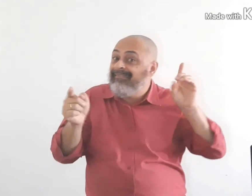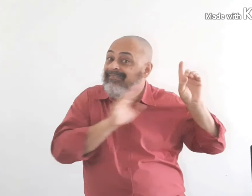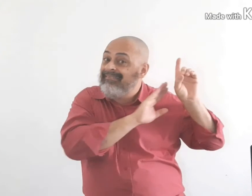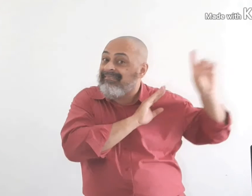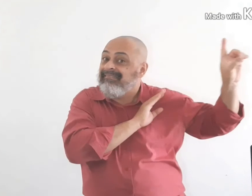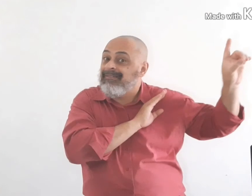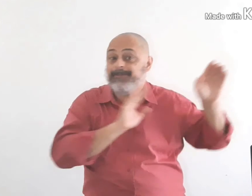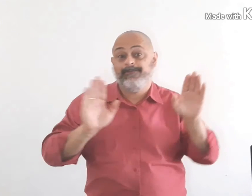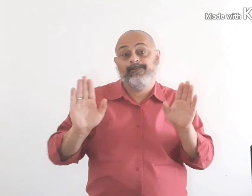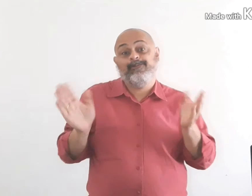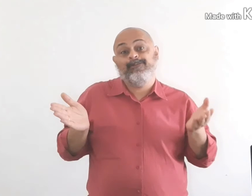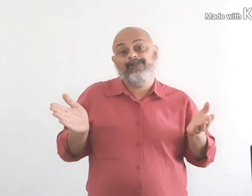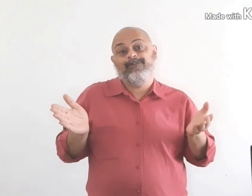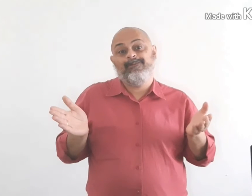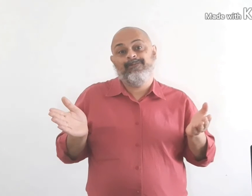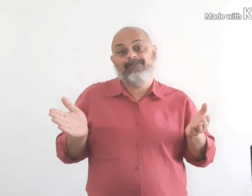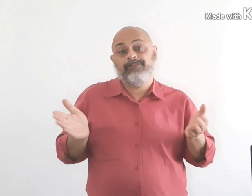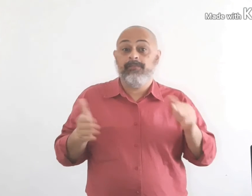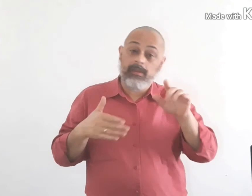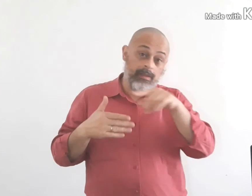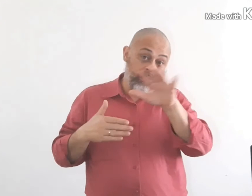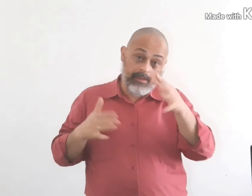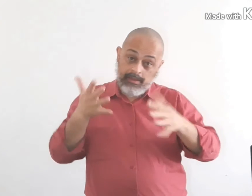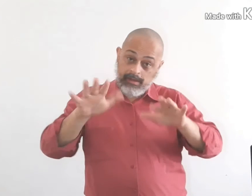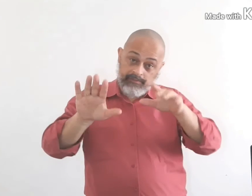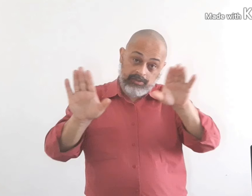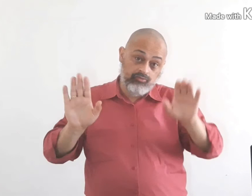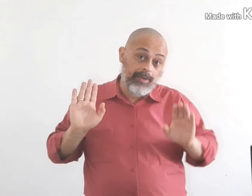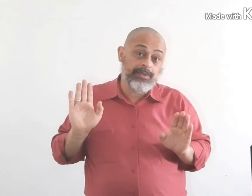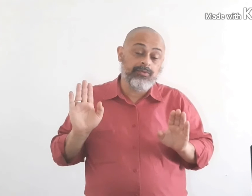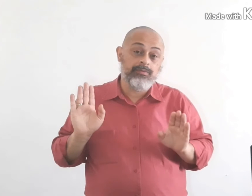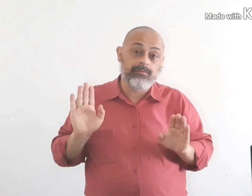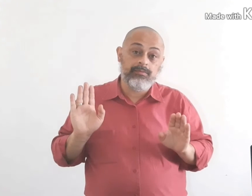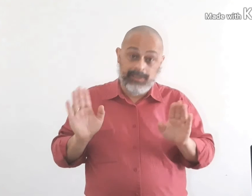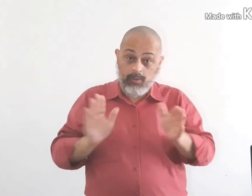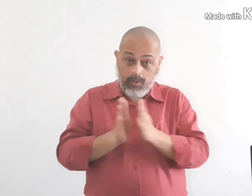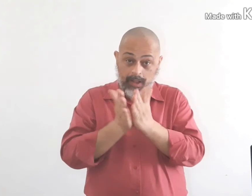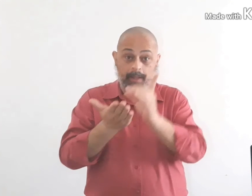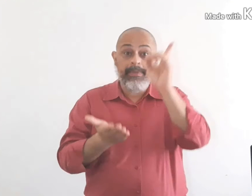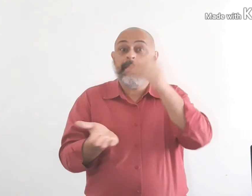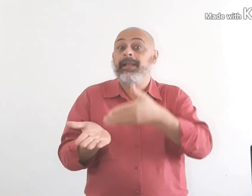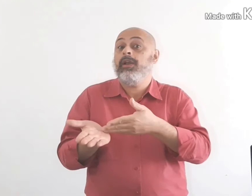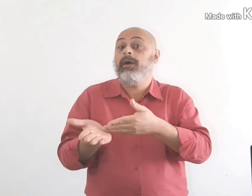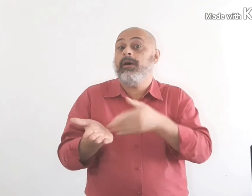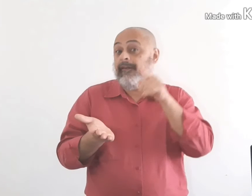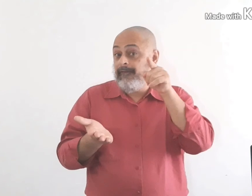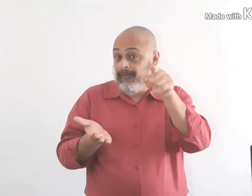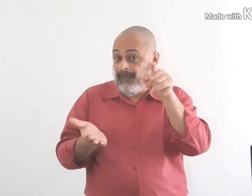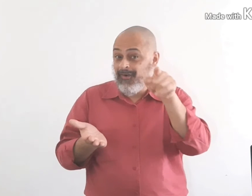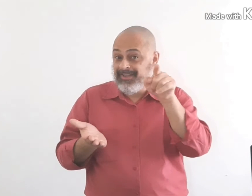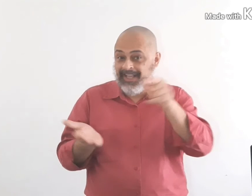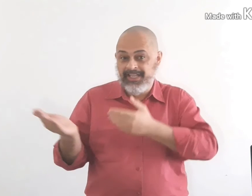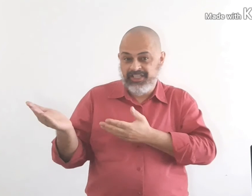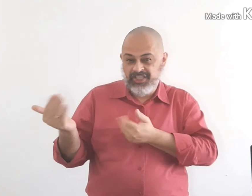você está com um problema de adoração ao Senhor por causa de paixões da mocidade. Por isso que a Bíblia diz: deixe as paixões